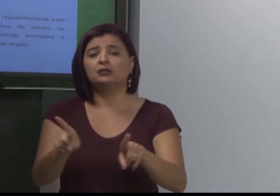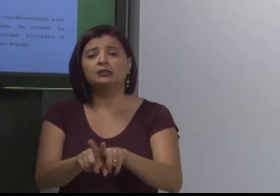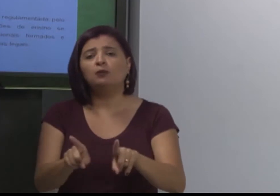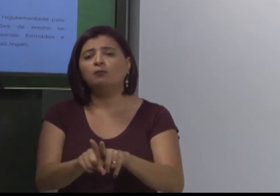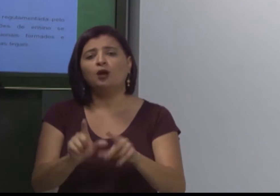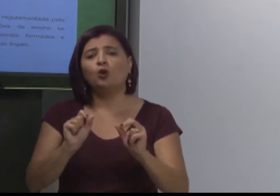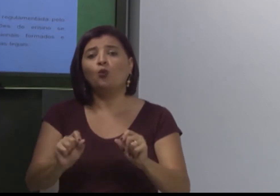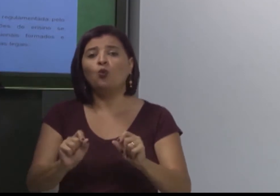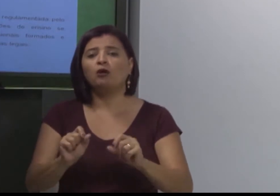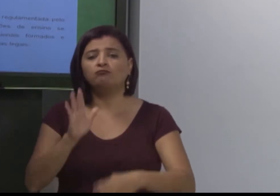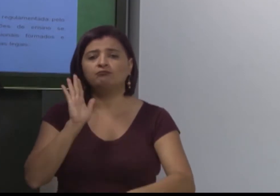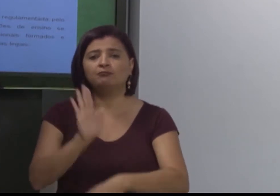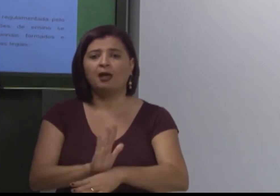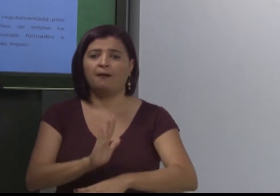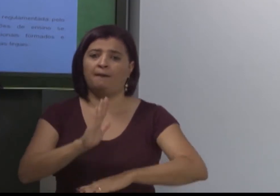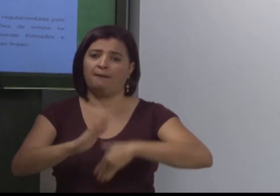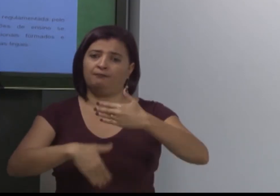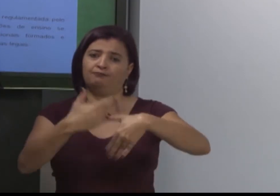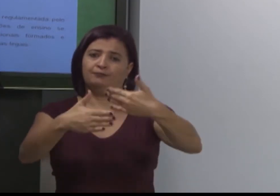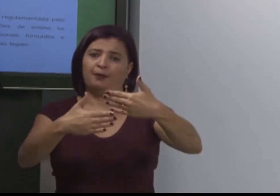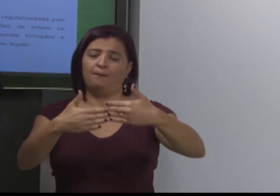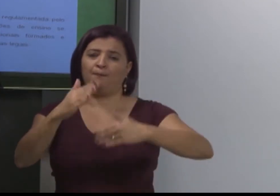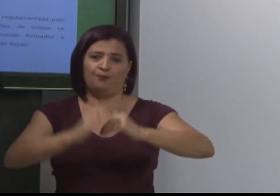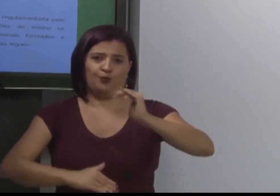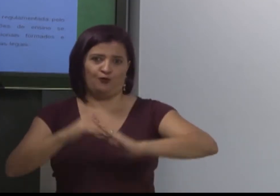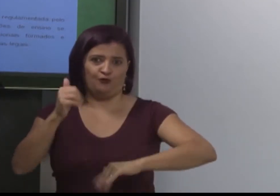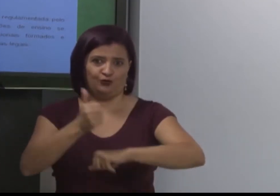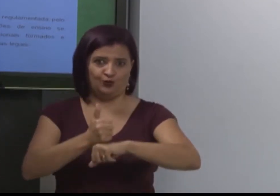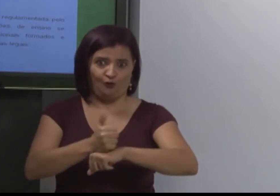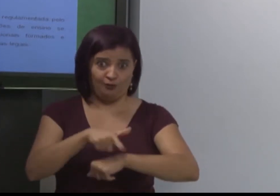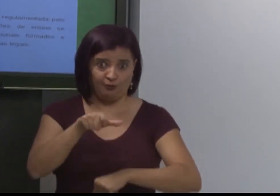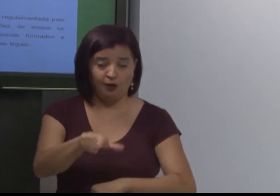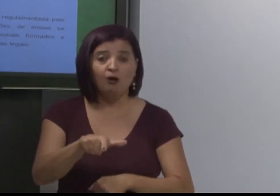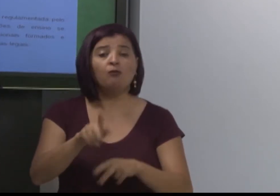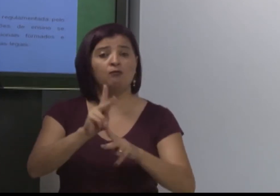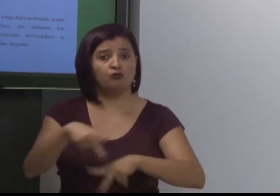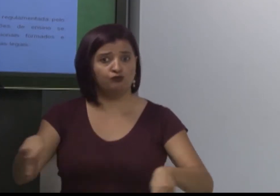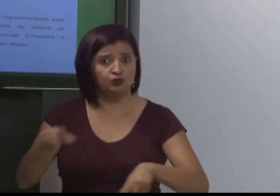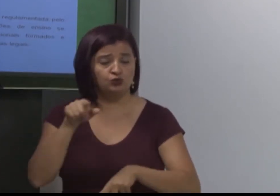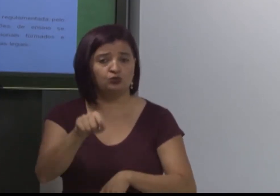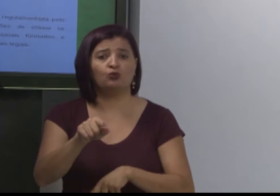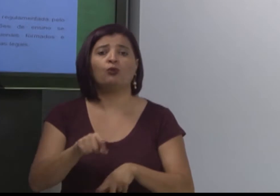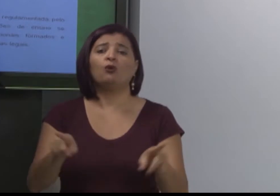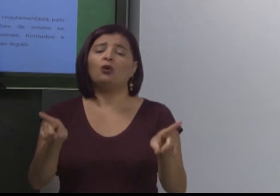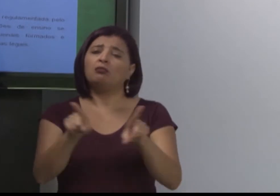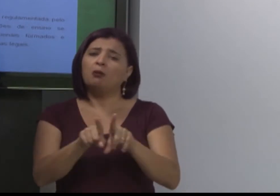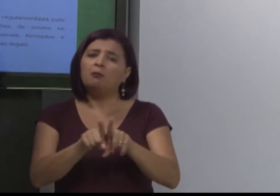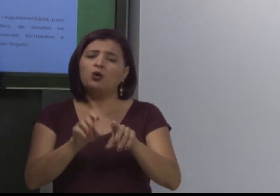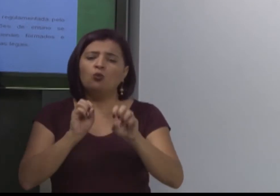oferece também cursos de forma a estimular o desenvolvimento desses profissionais,